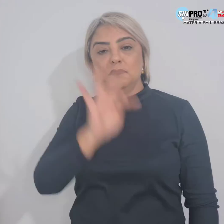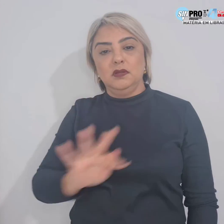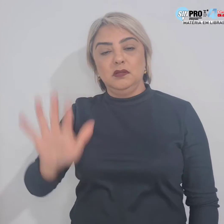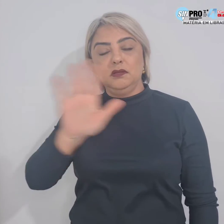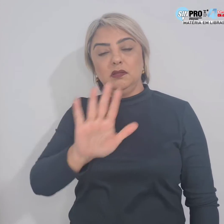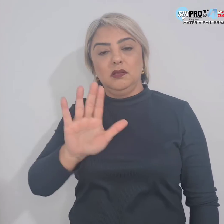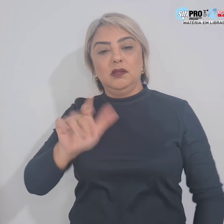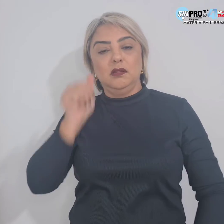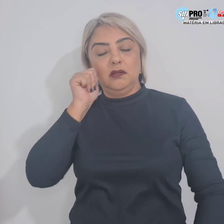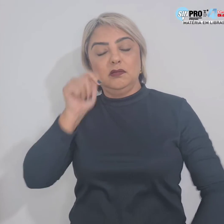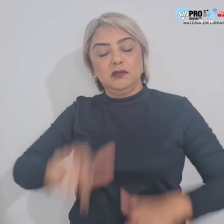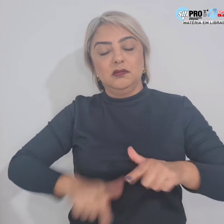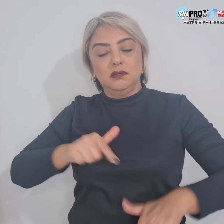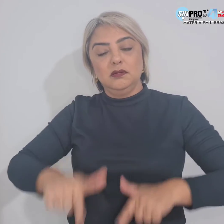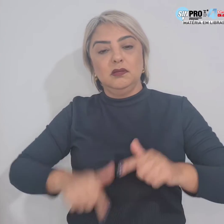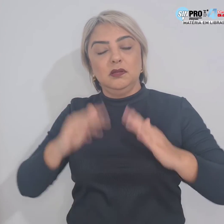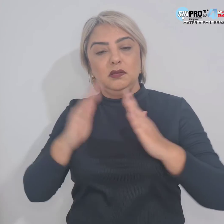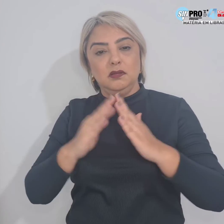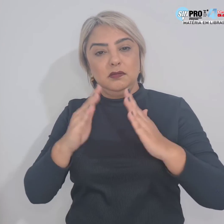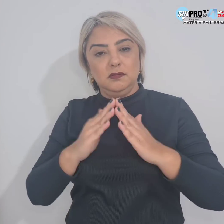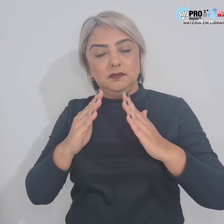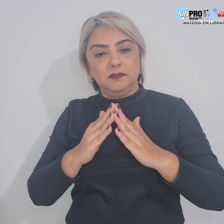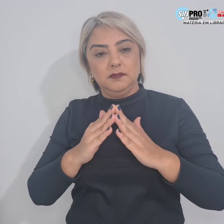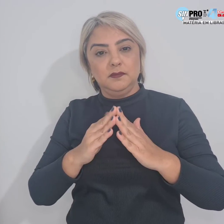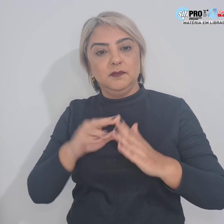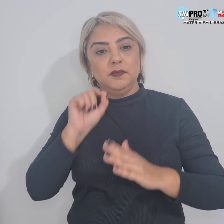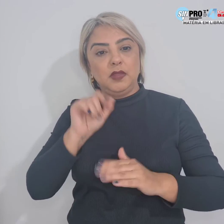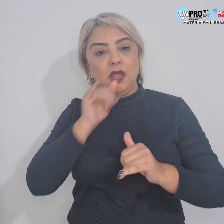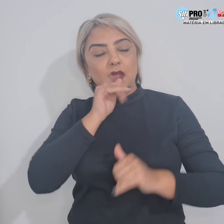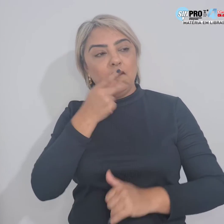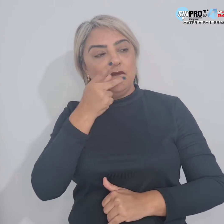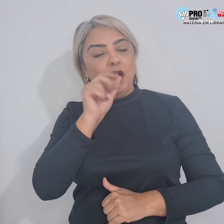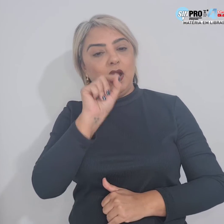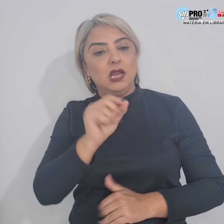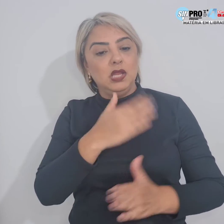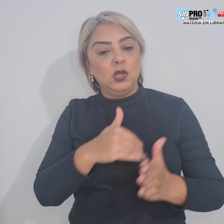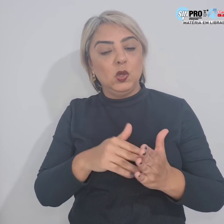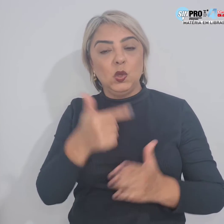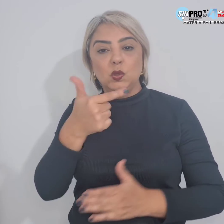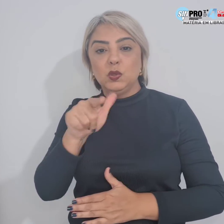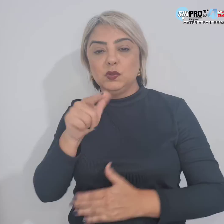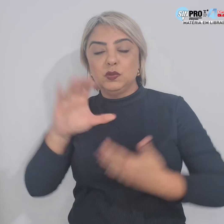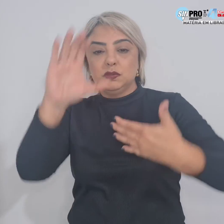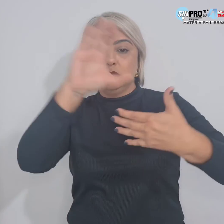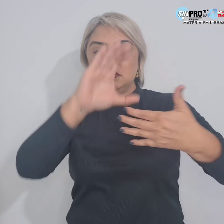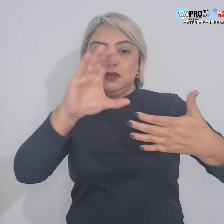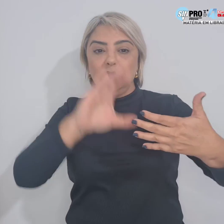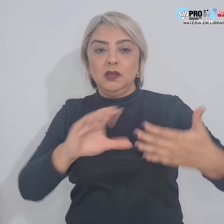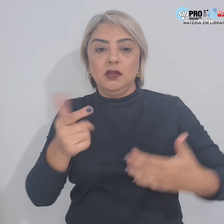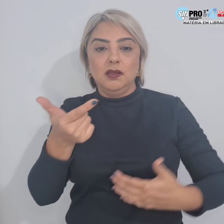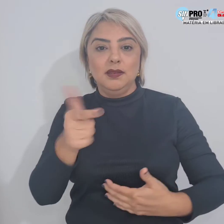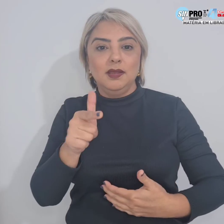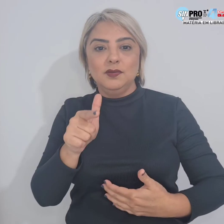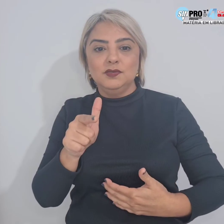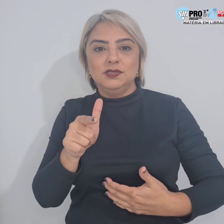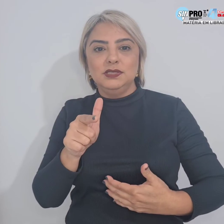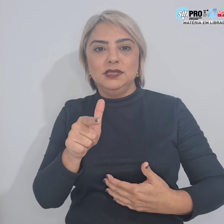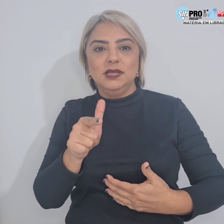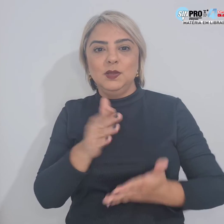das Trabalhadoras Domésticas, FENATRAD, afirma que todas as outras categorias não existiam na época da